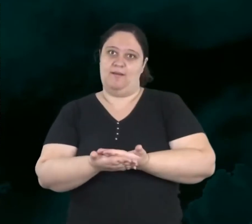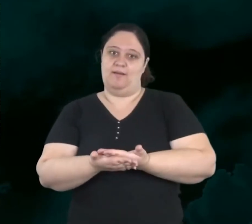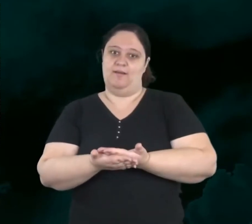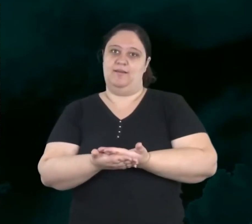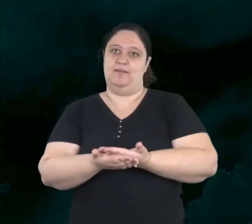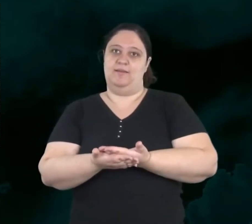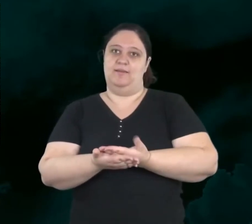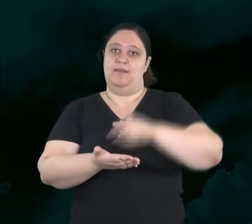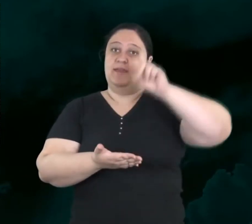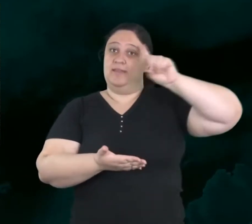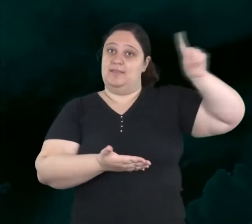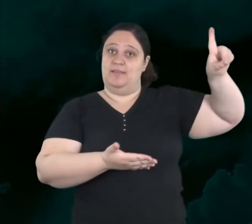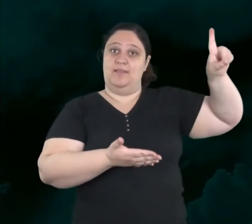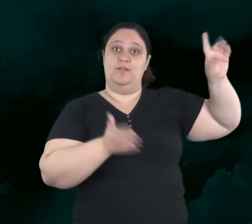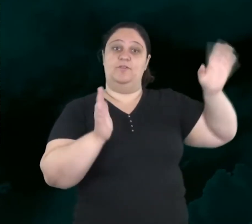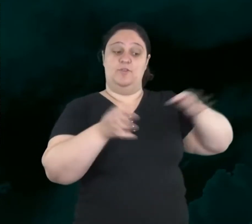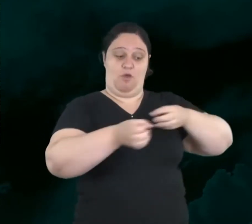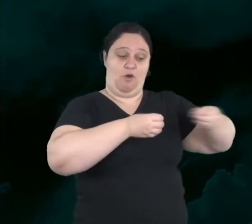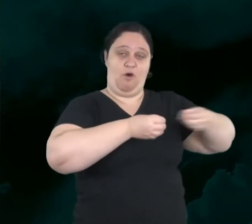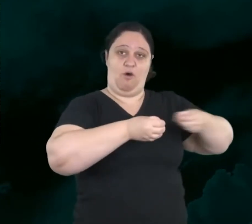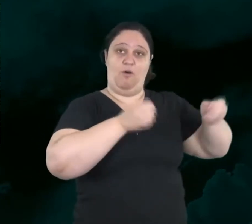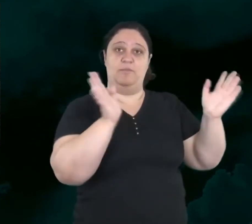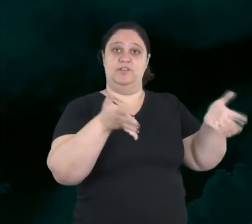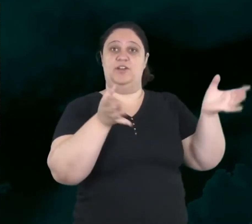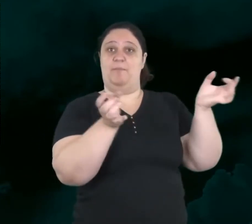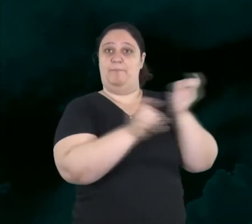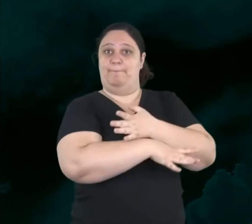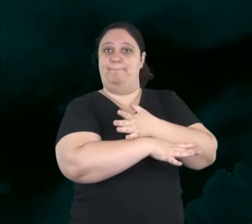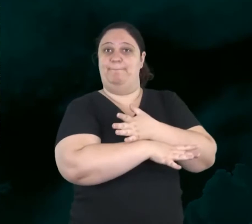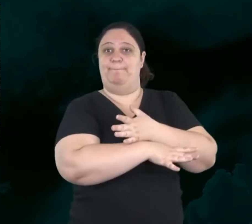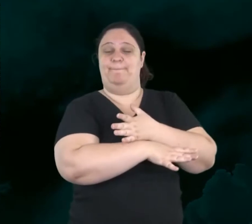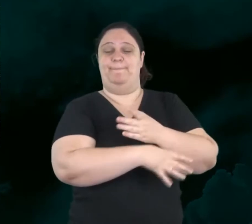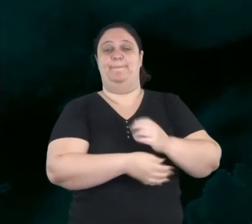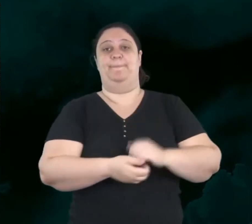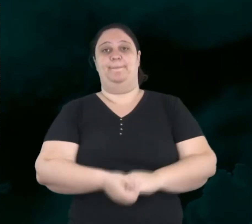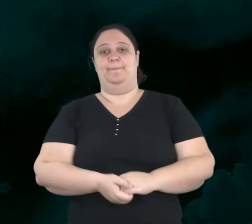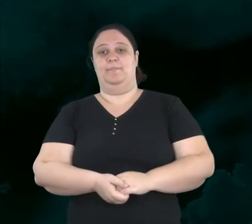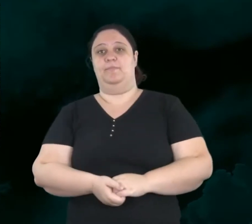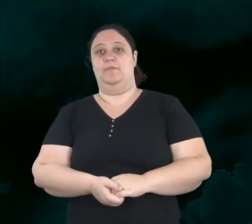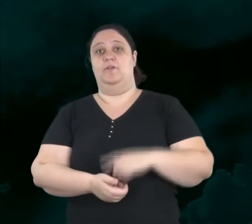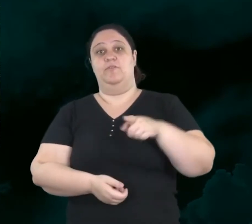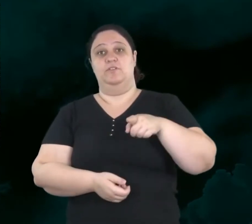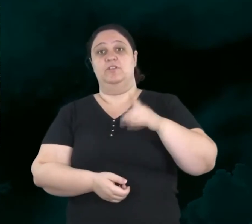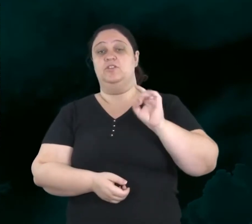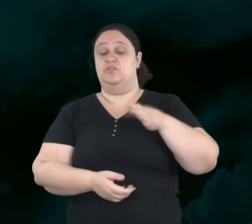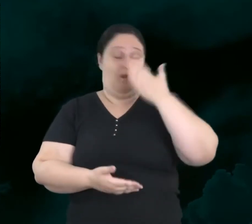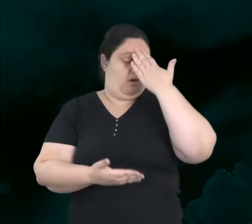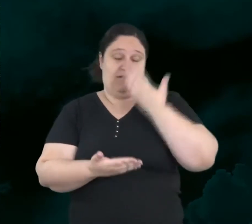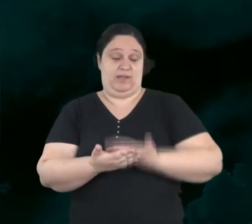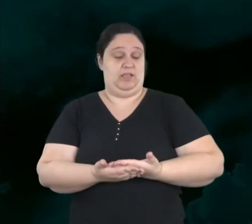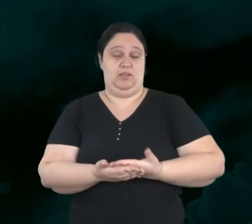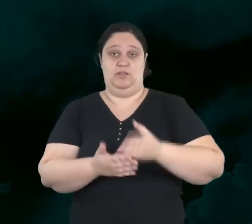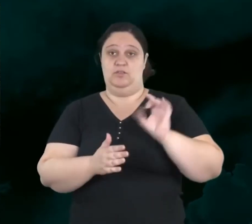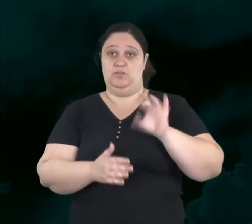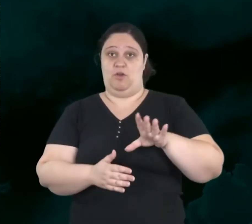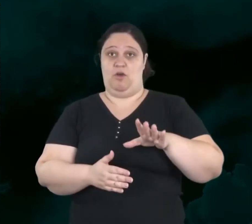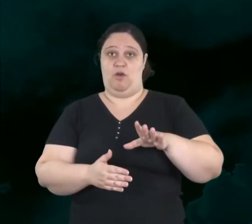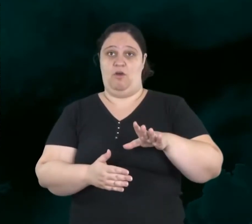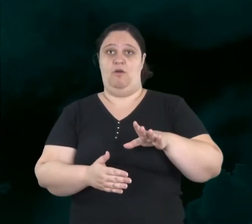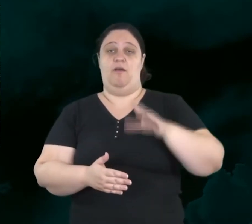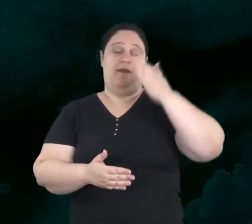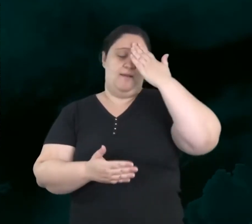toda essa obra e quanto a você, só tem que crer, só tem que